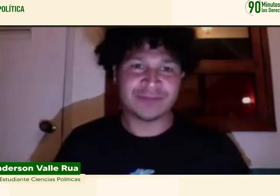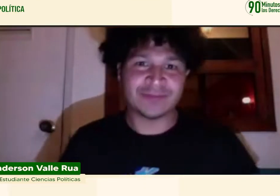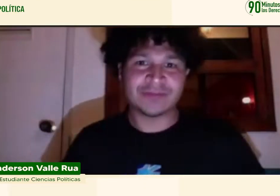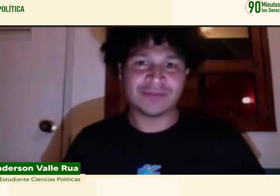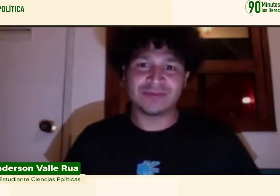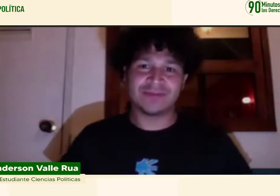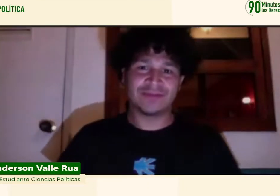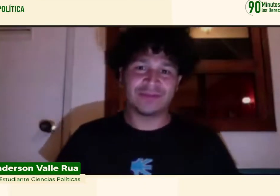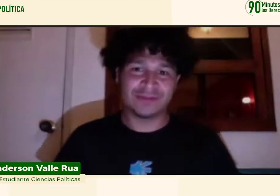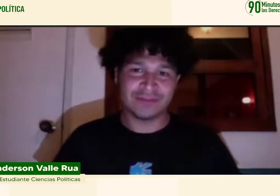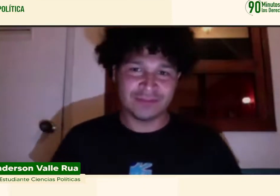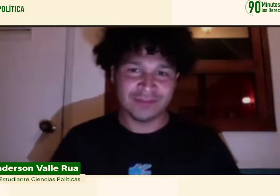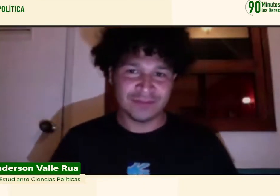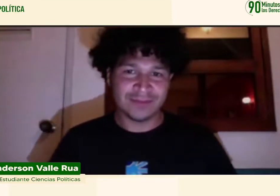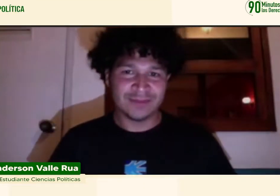que son muchas ideas